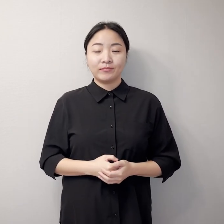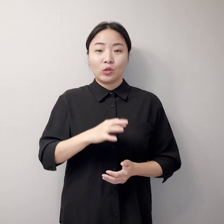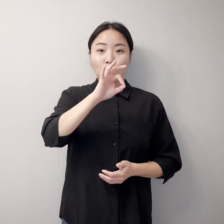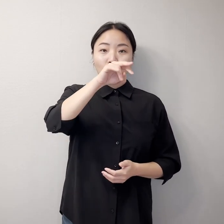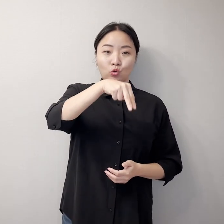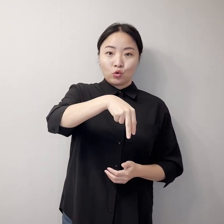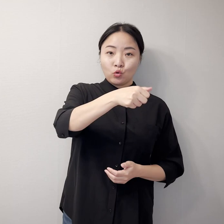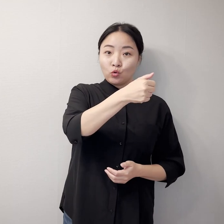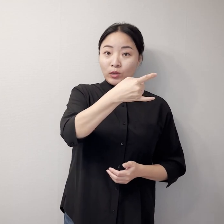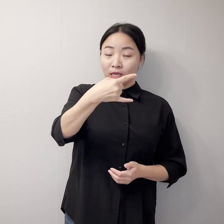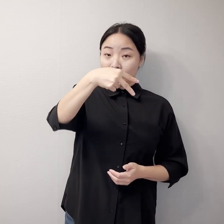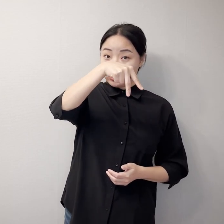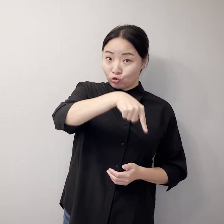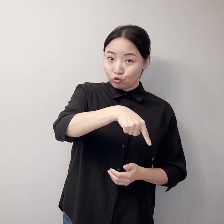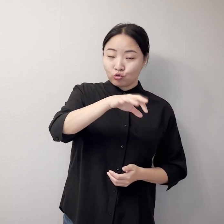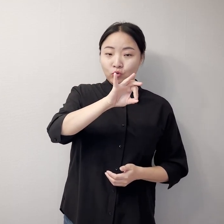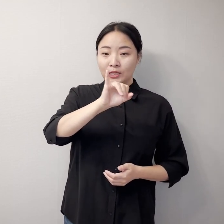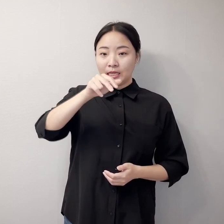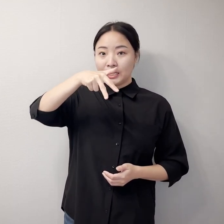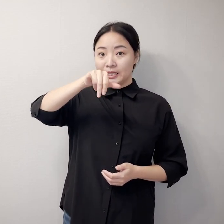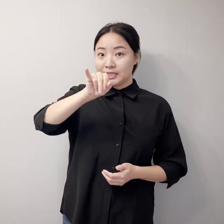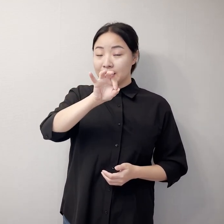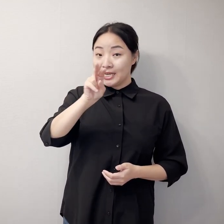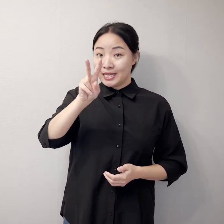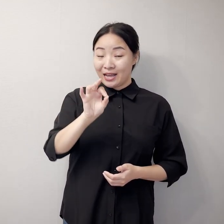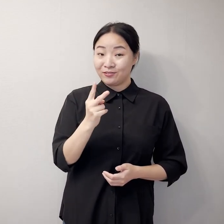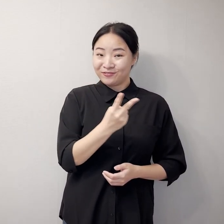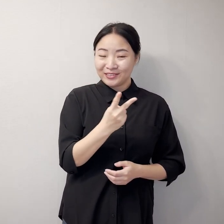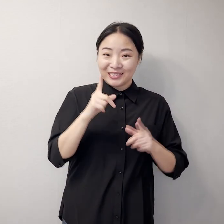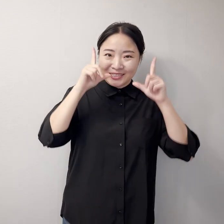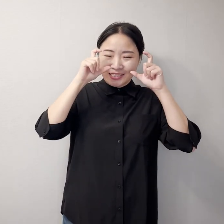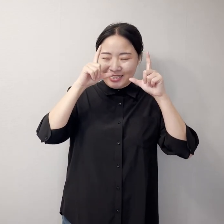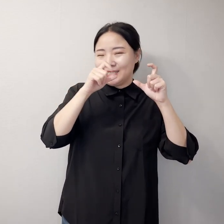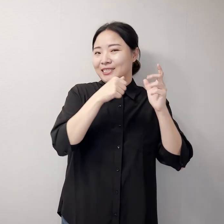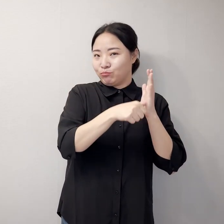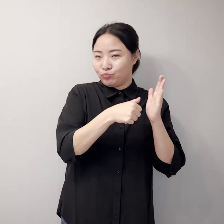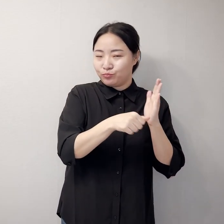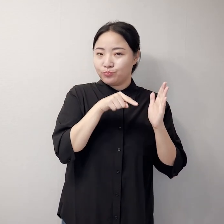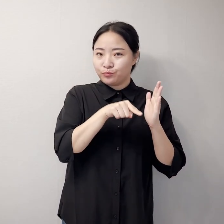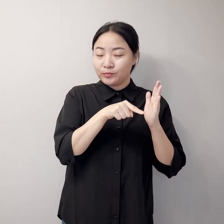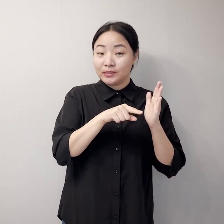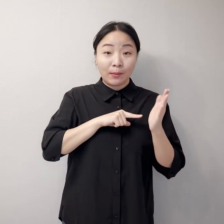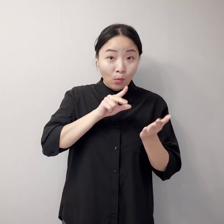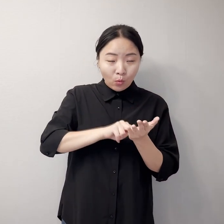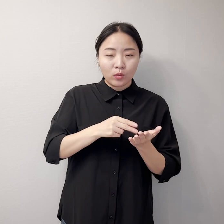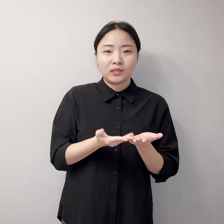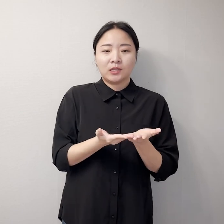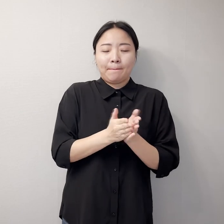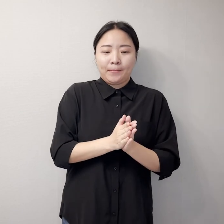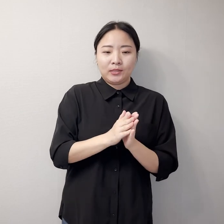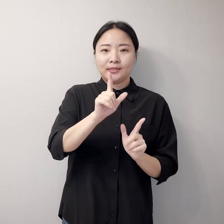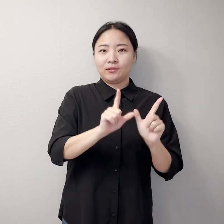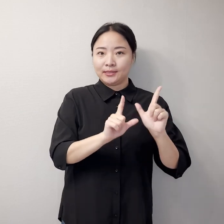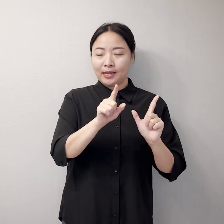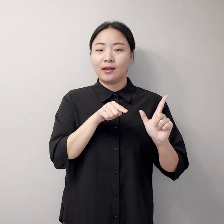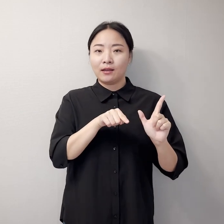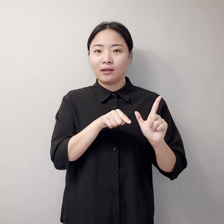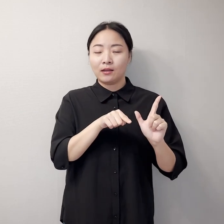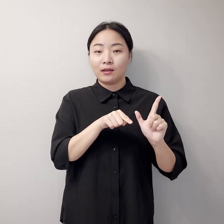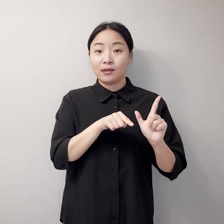유희수, 이지양의 사진 작품 접혀진 형상은 4점의 사진이